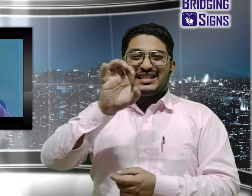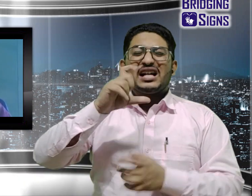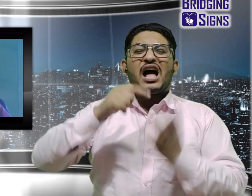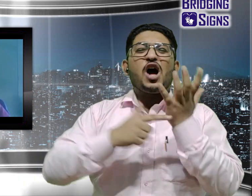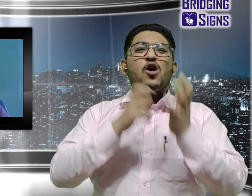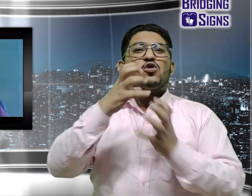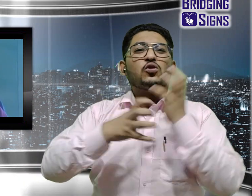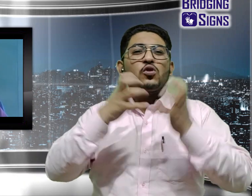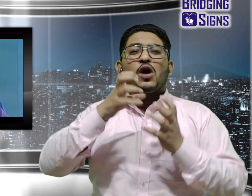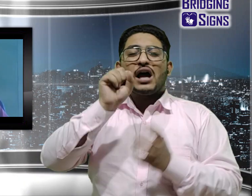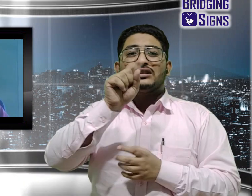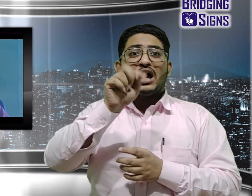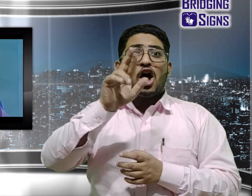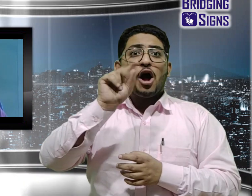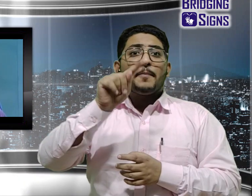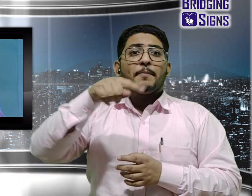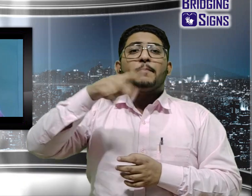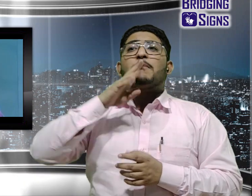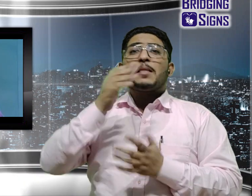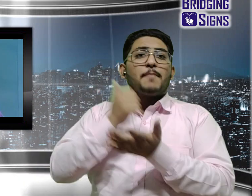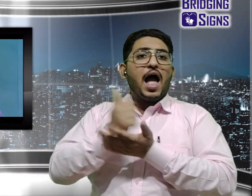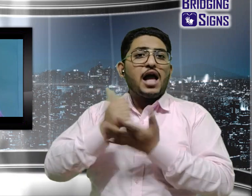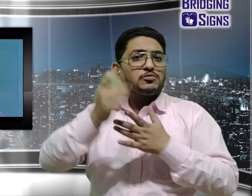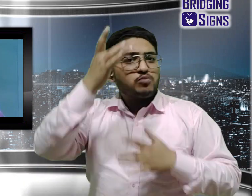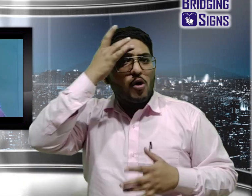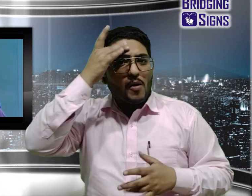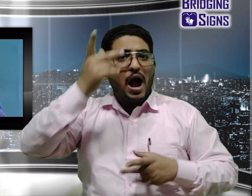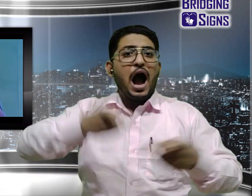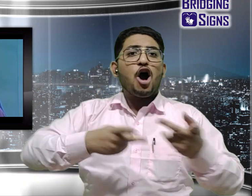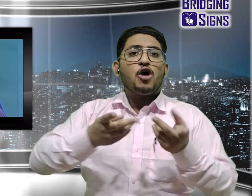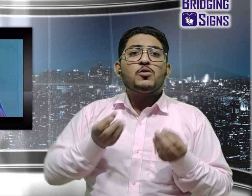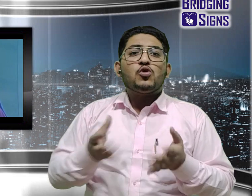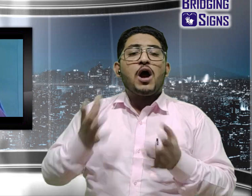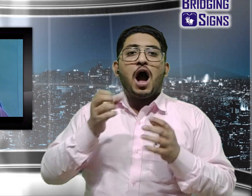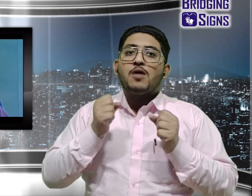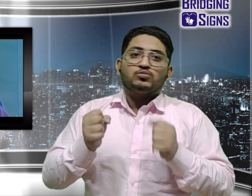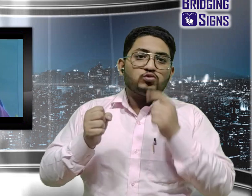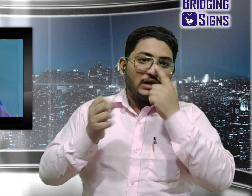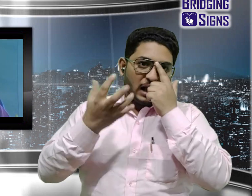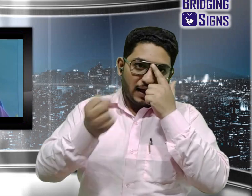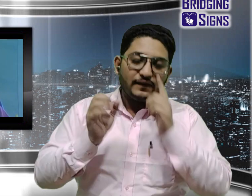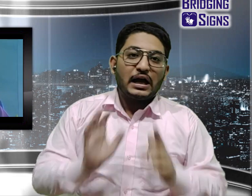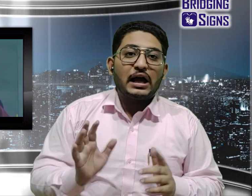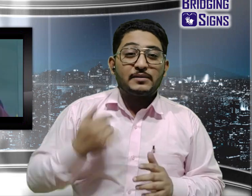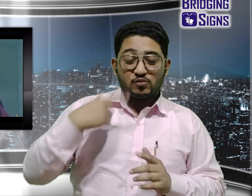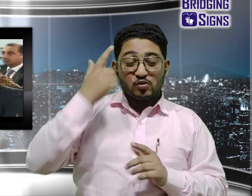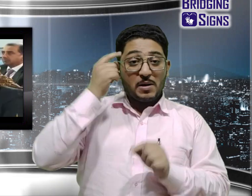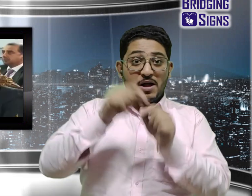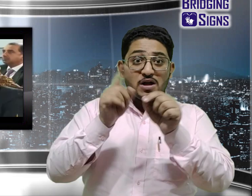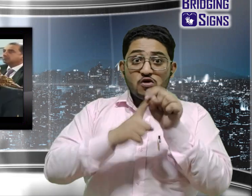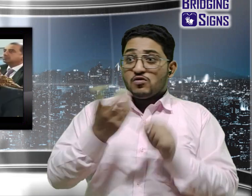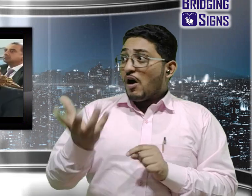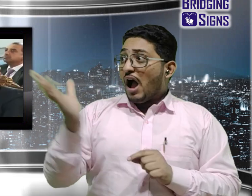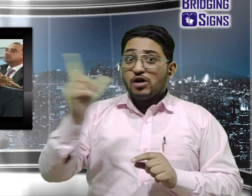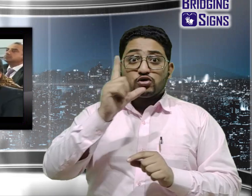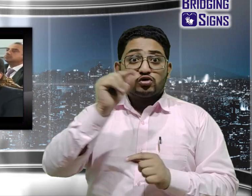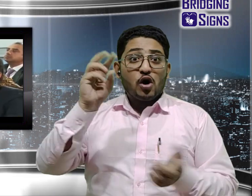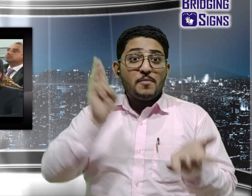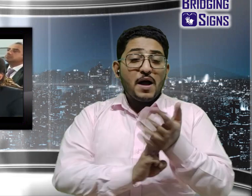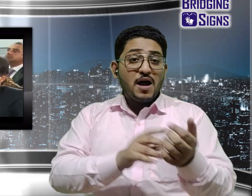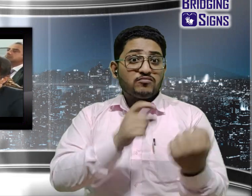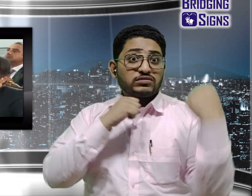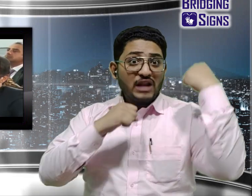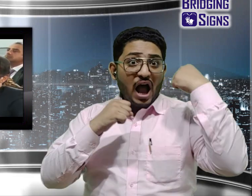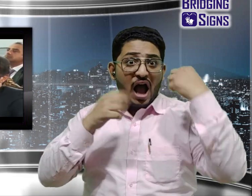हर इस छोटी छोटी स्टेप के अंदर मुश्किलें आती हैं। और देखें, जो हमारी यंग पॉपुलेशन है, जो हमारी 100 मिलियन स्ट्रॉन्ग की यंग पॉपुलेशन